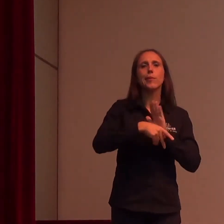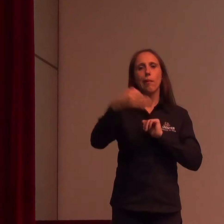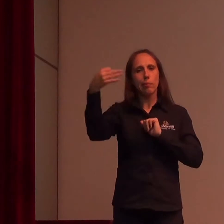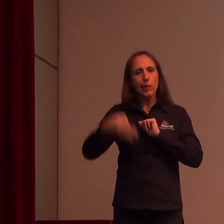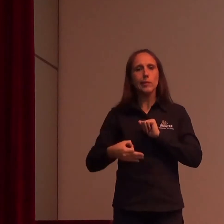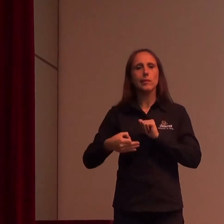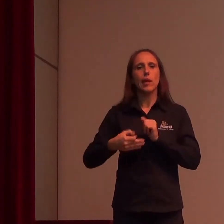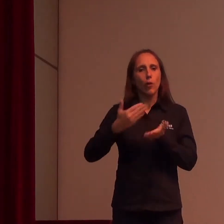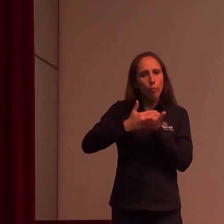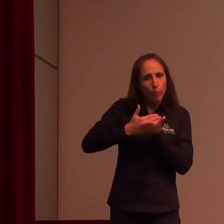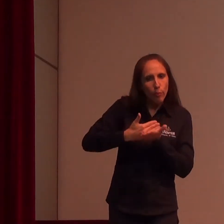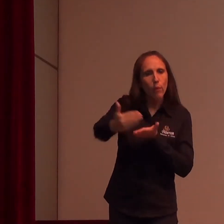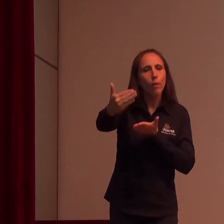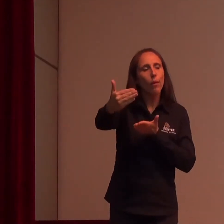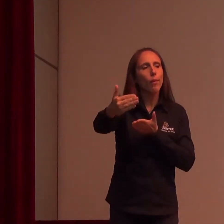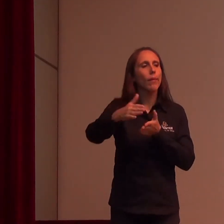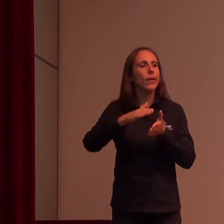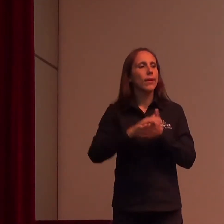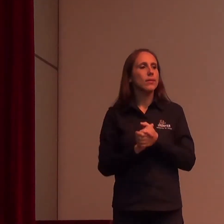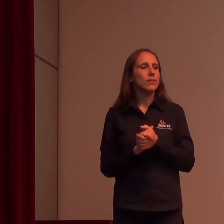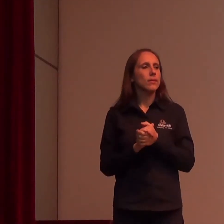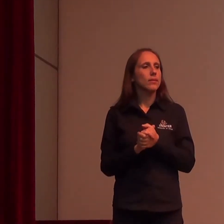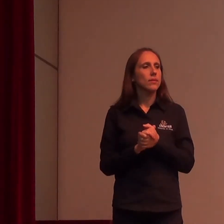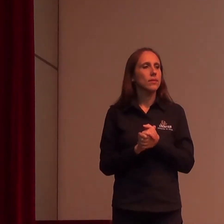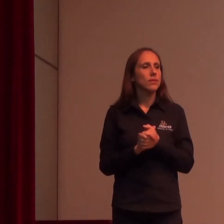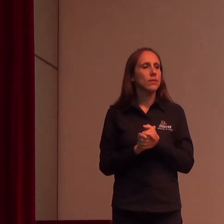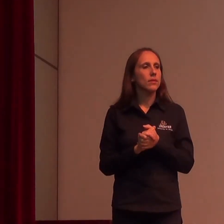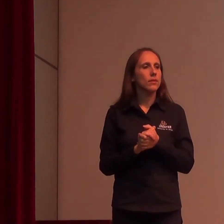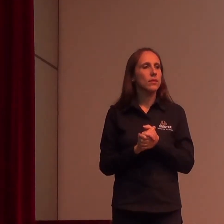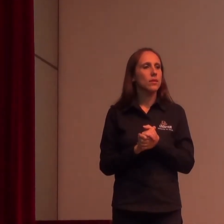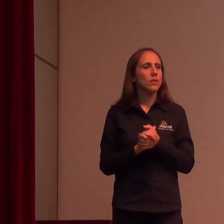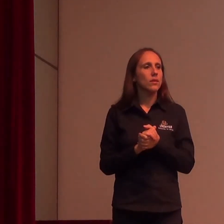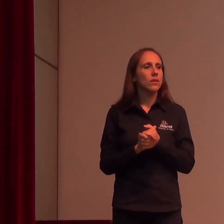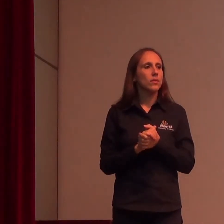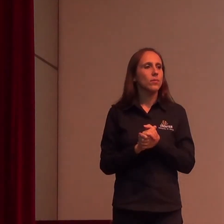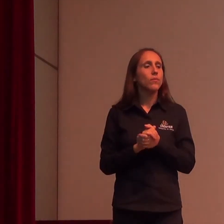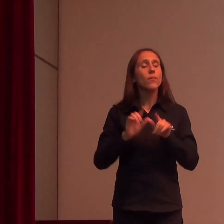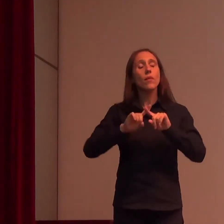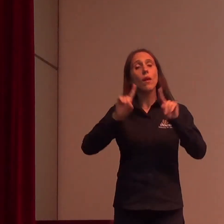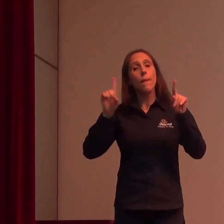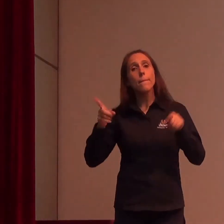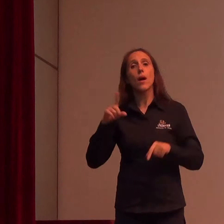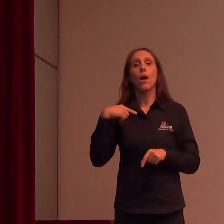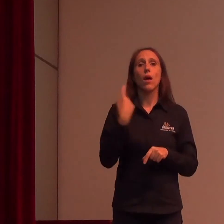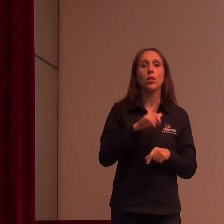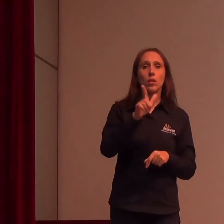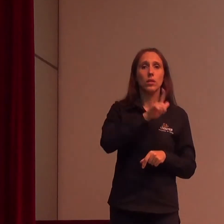algumas coisas em separado, né, que vem a coordenar o projeto, mas nós temos